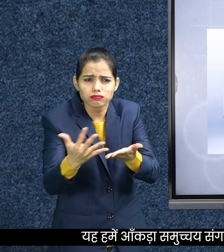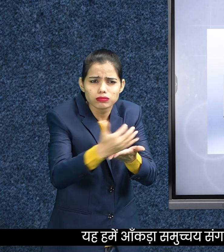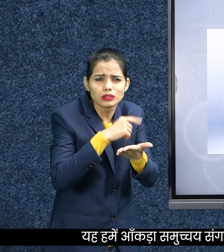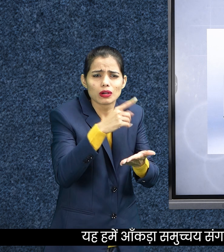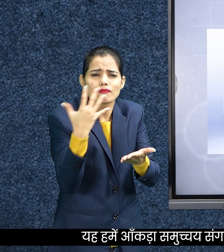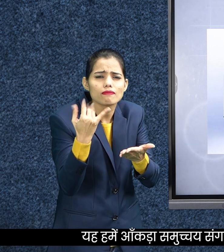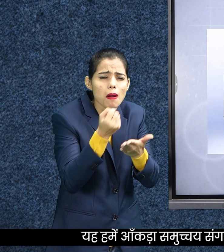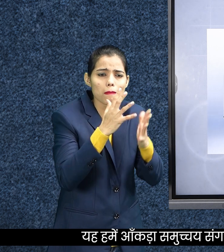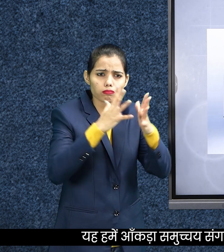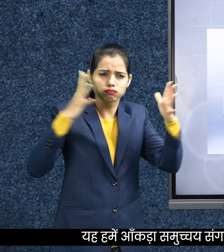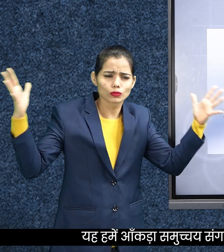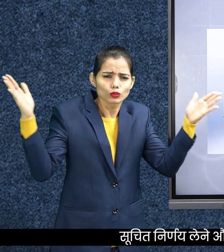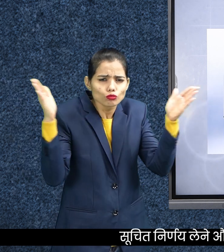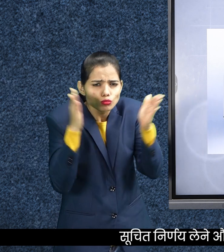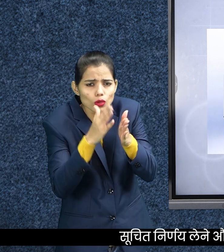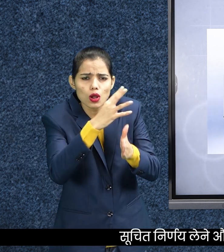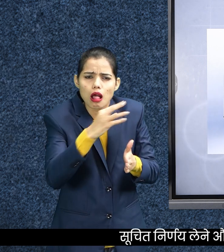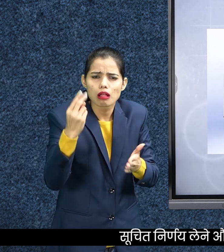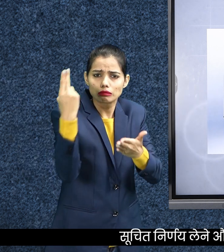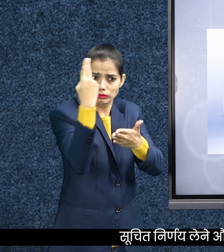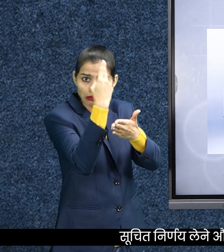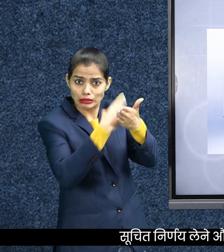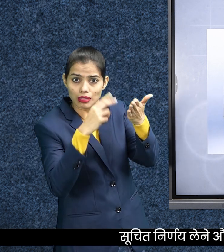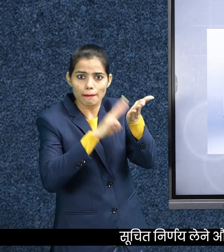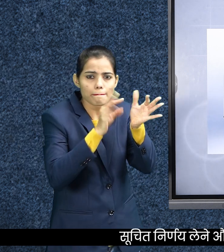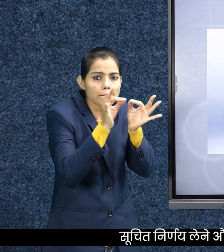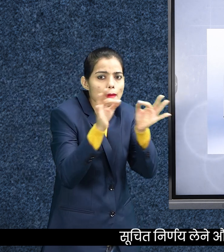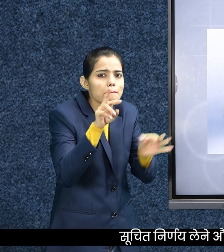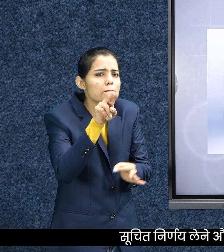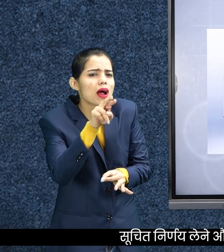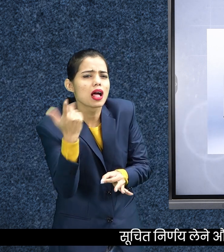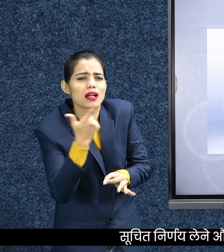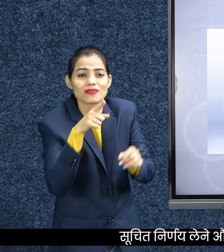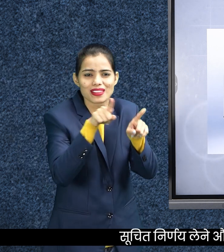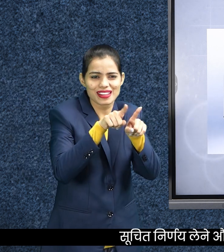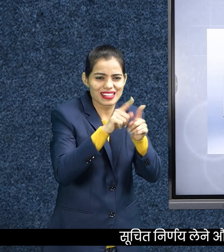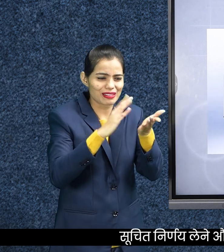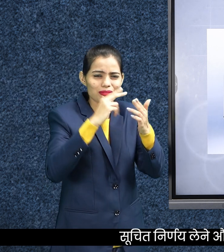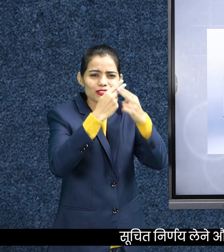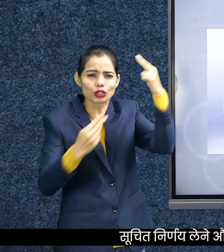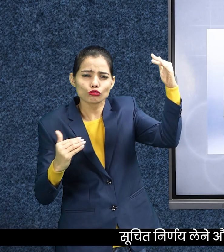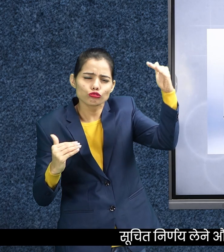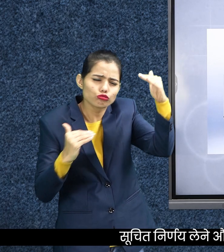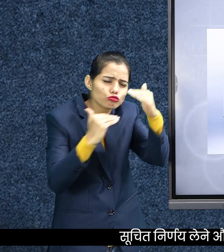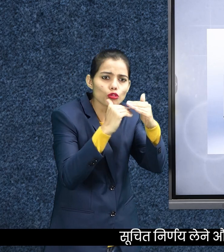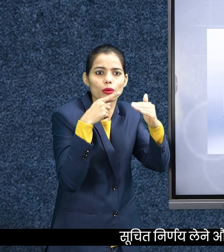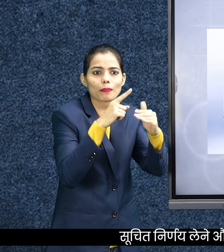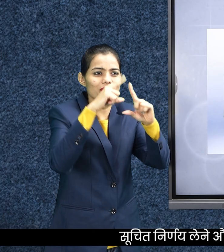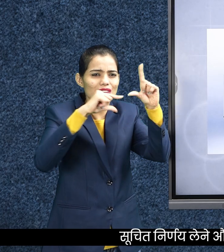की पहचान करने, सूचित निर्णय लेने और सार्थक निष्कर्ष निकालने की